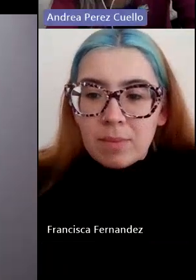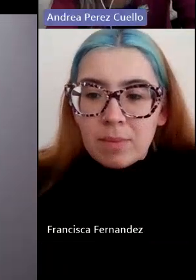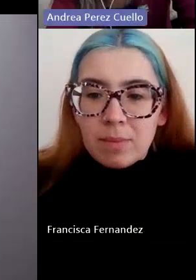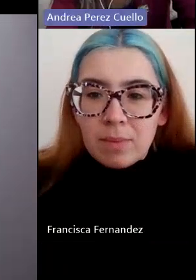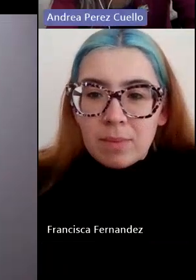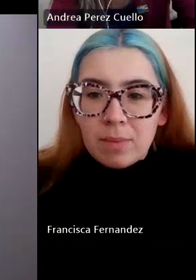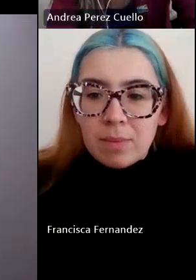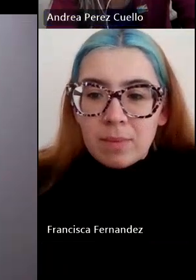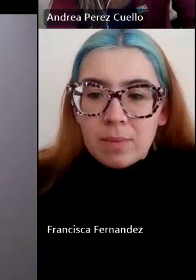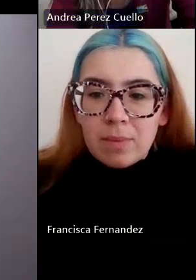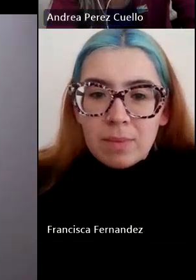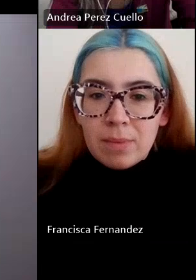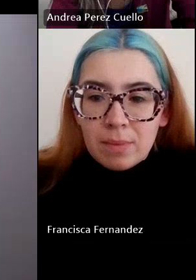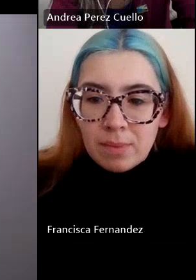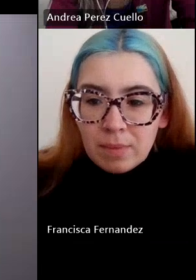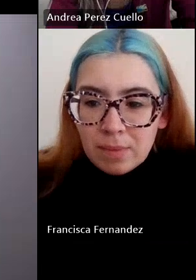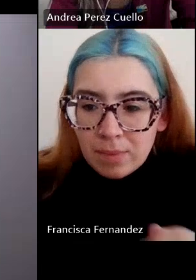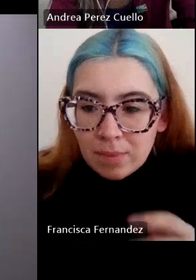Ay,